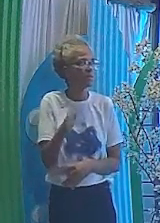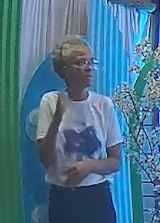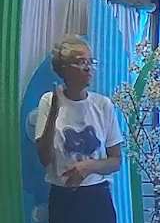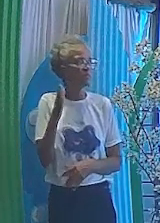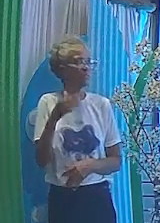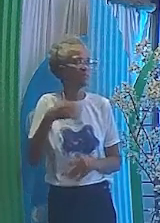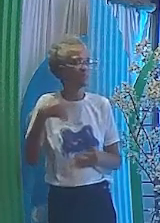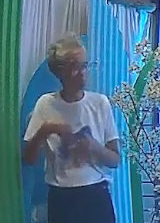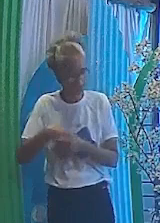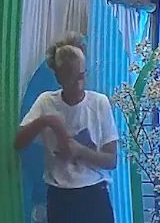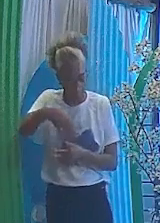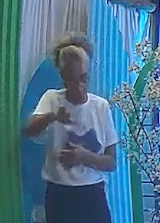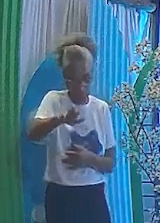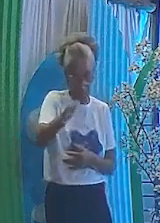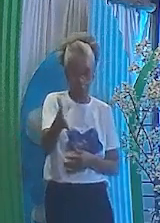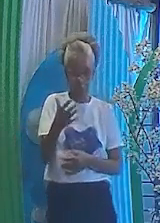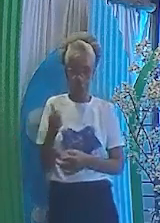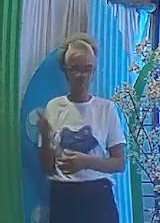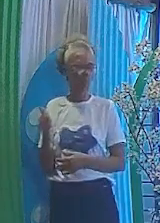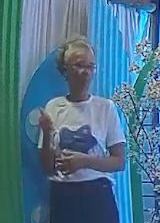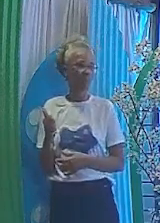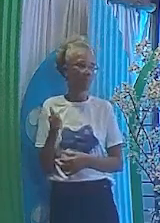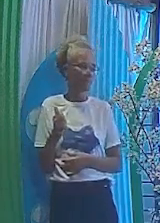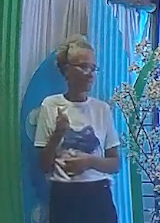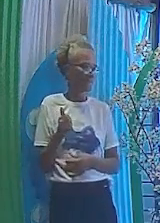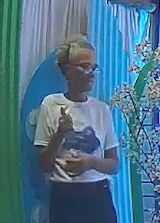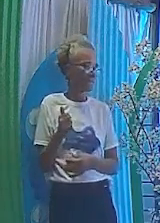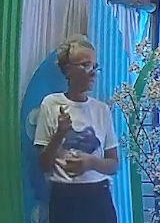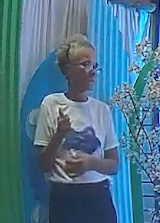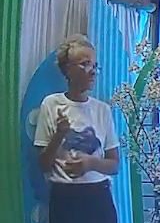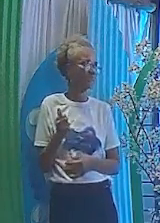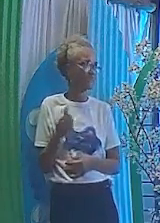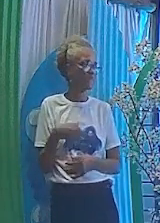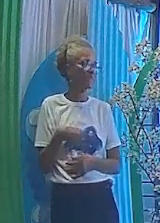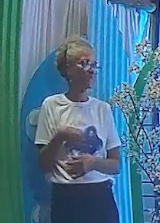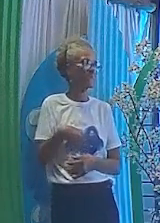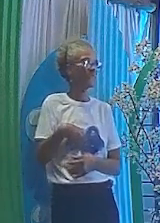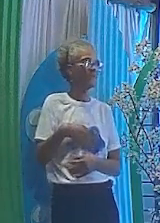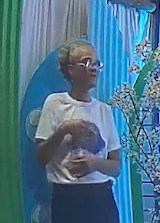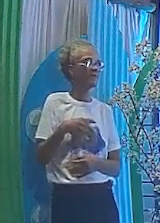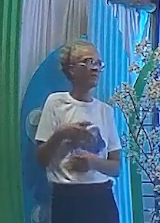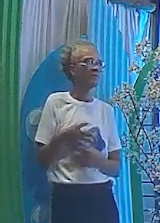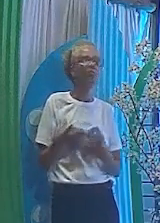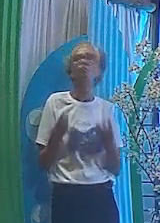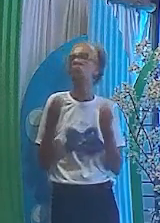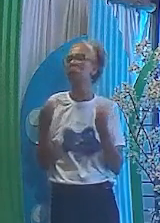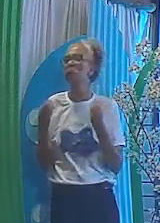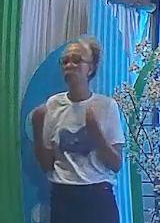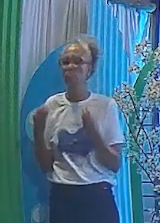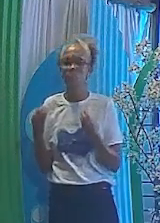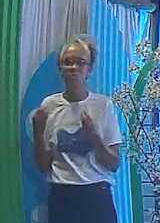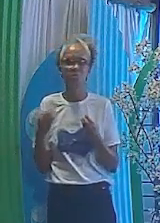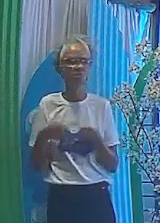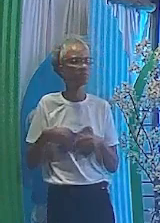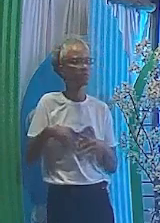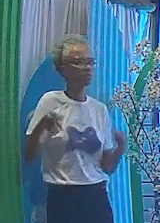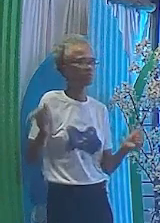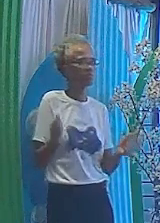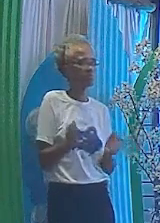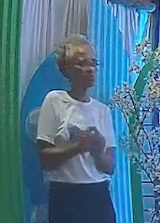sai, você entra de novo, você nunca acessa os mesmos mares, sabe? Então, você não tem como acessar o mar que você